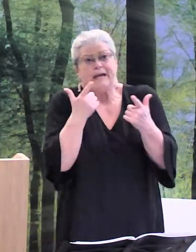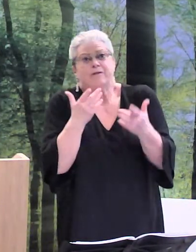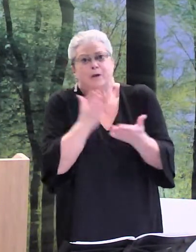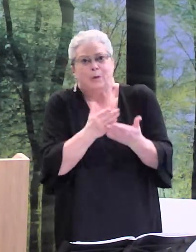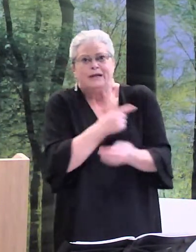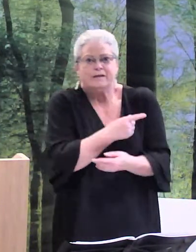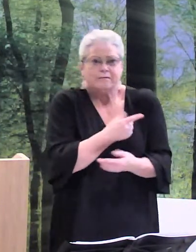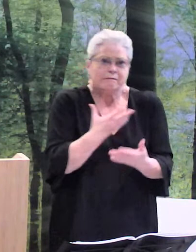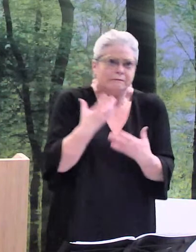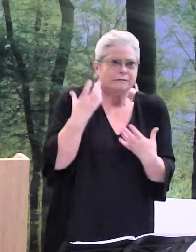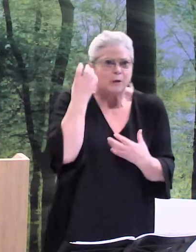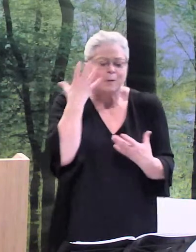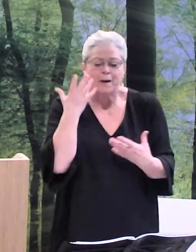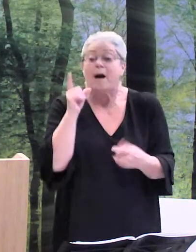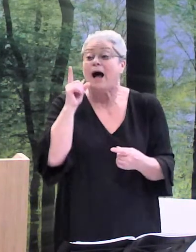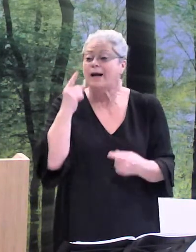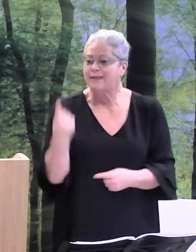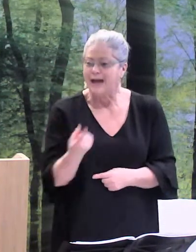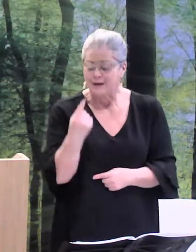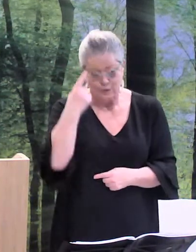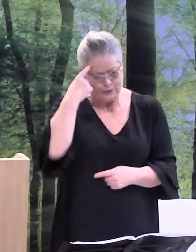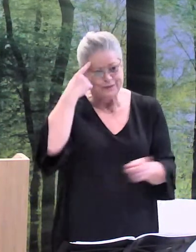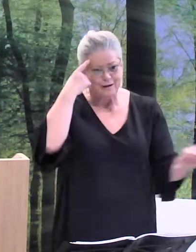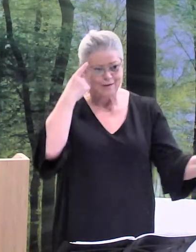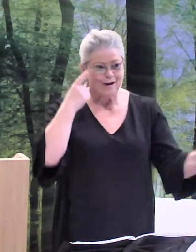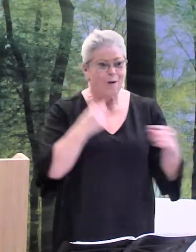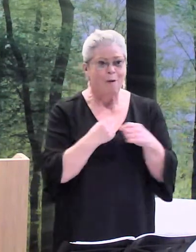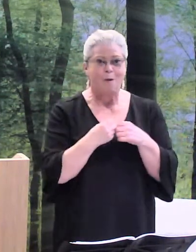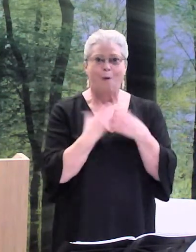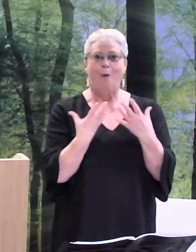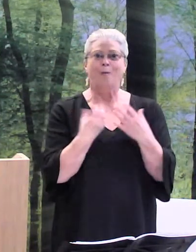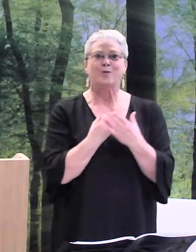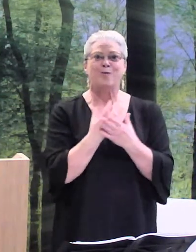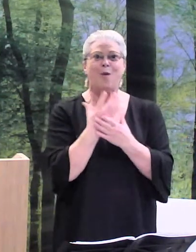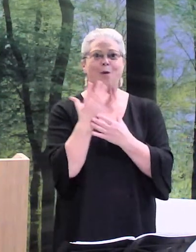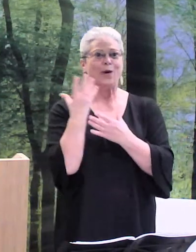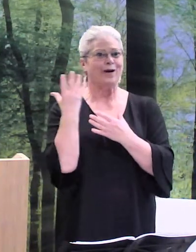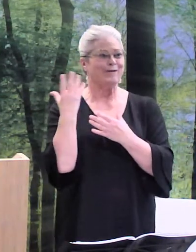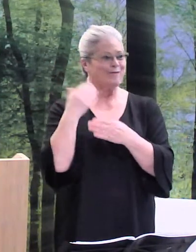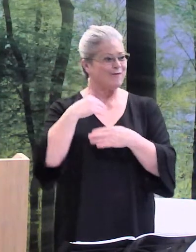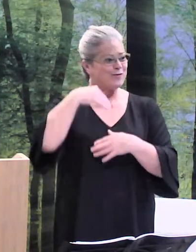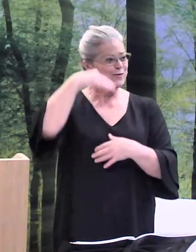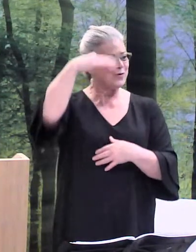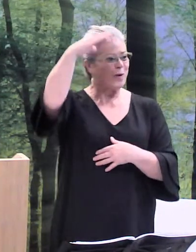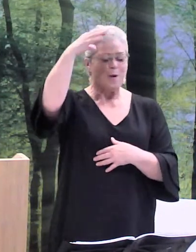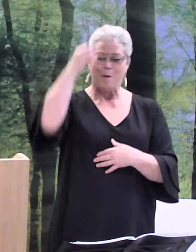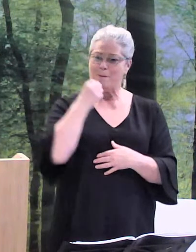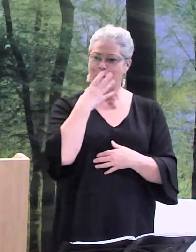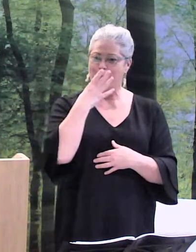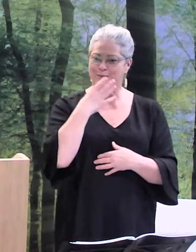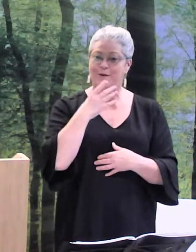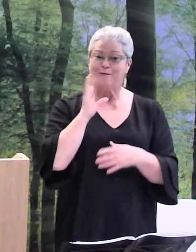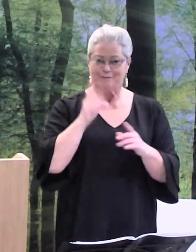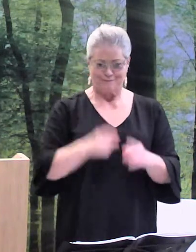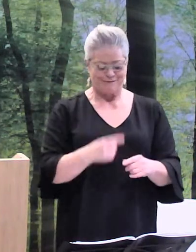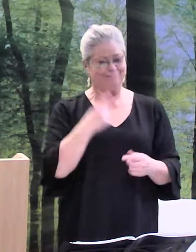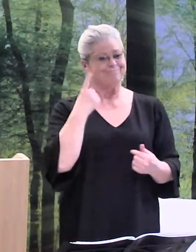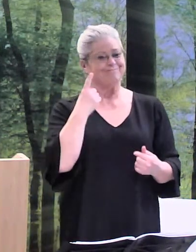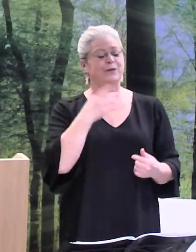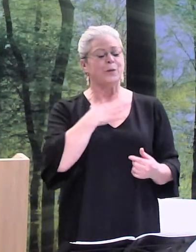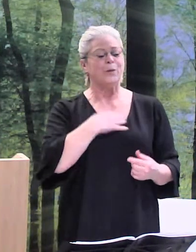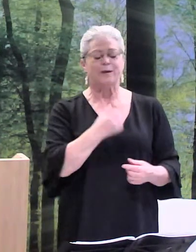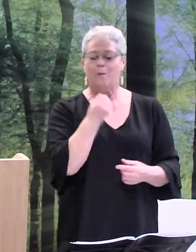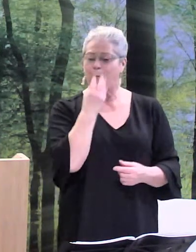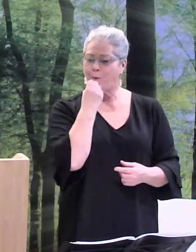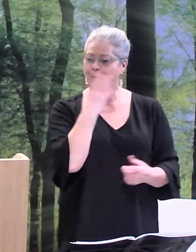tegengekomen. Maar telkens wist hij toch weer open te bloeien en te volgroeien, tot een prachtige en welriekende witte